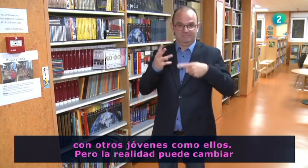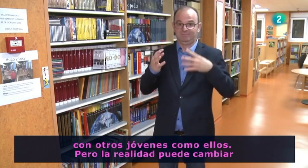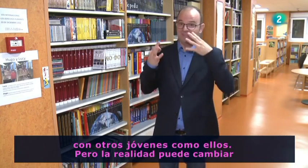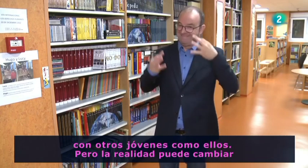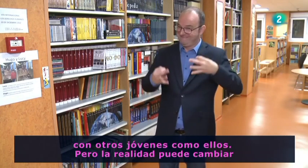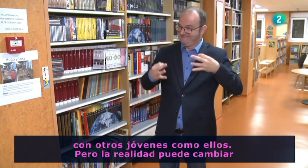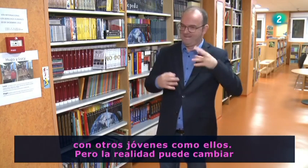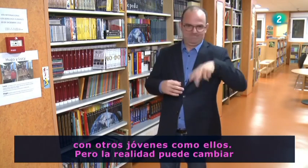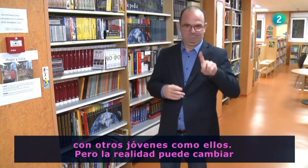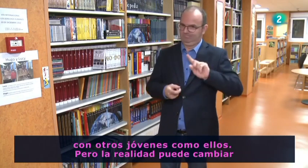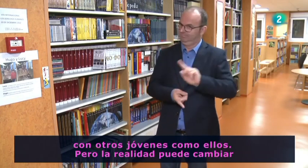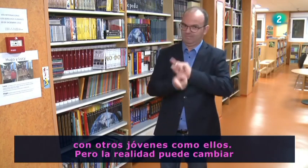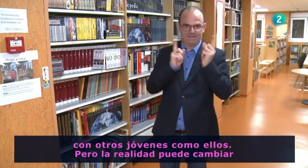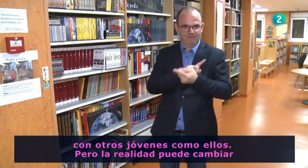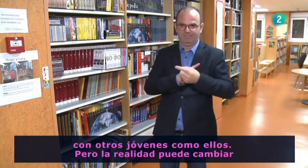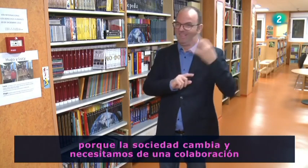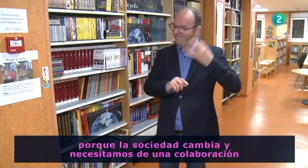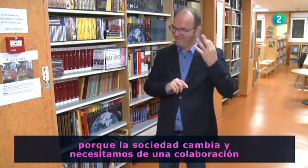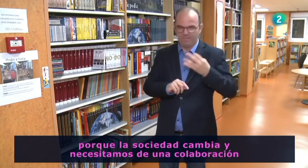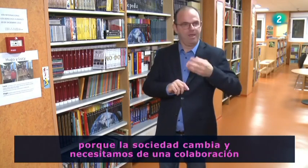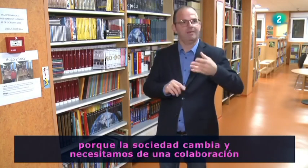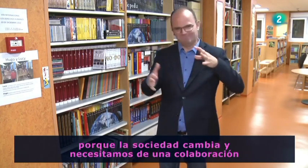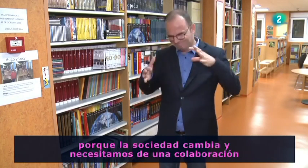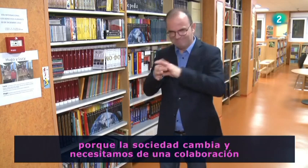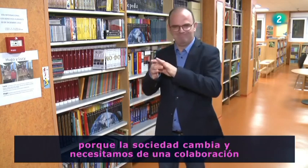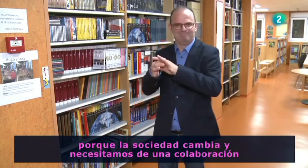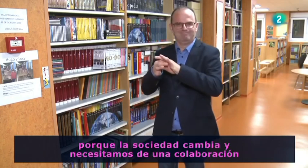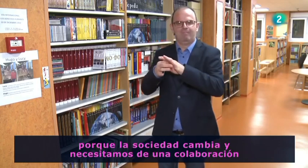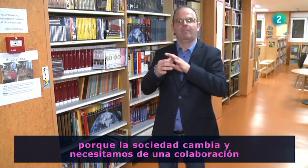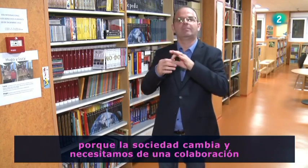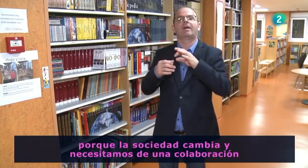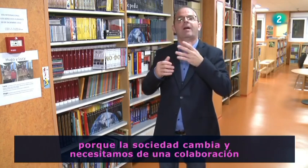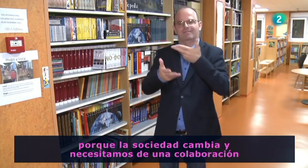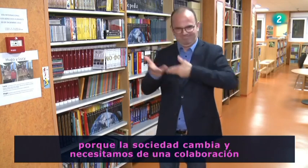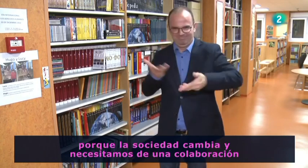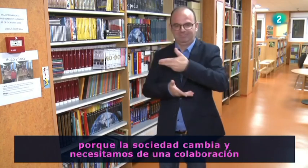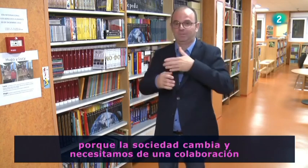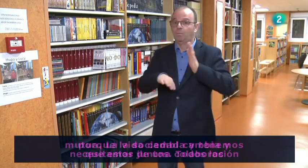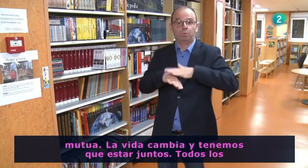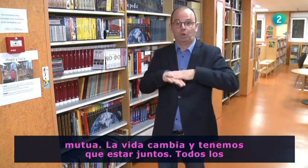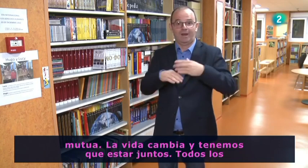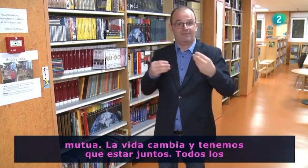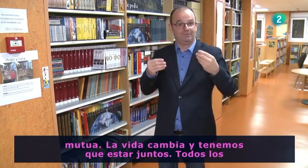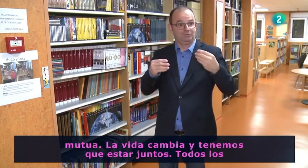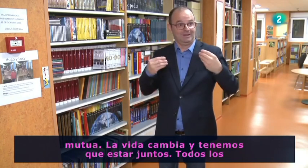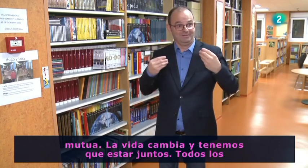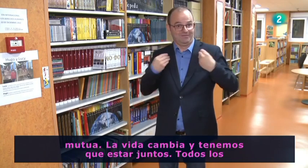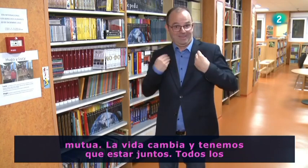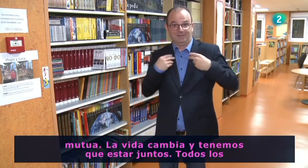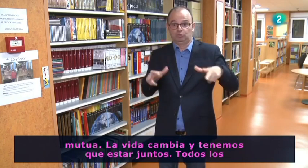Pero la realidad puede cambiar, porque la sociedad cambia y necesitamos de una colaboración mutua. La vida